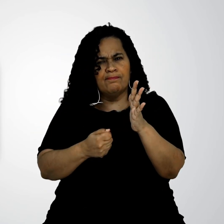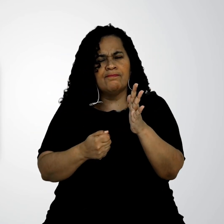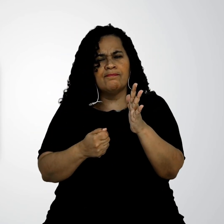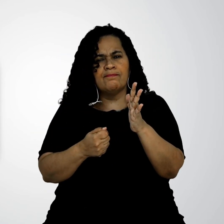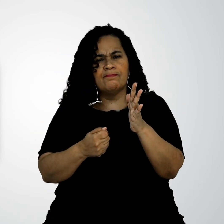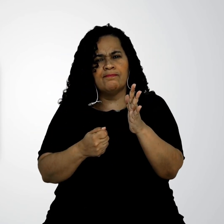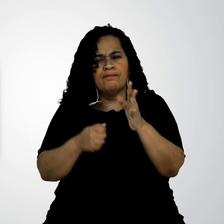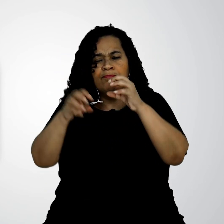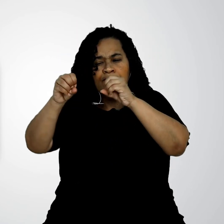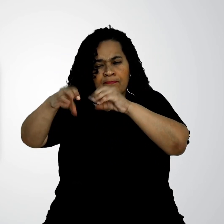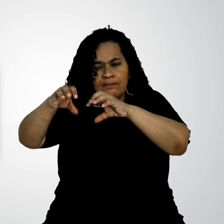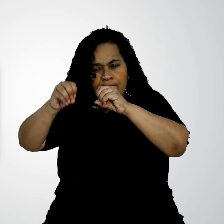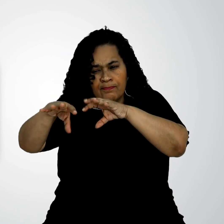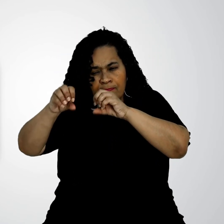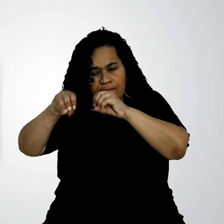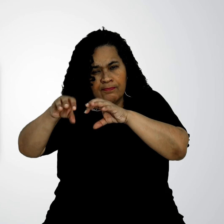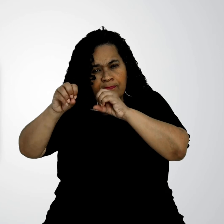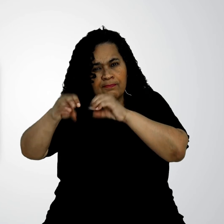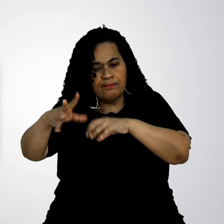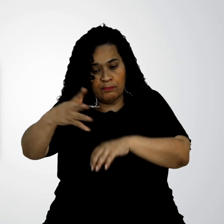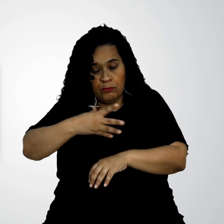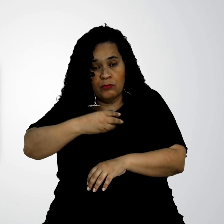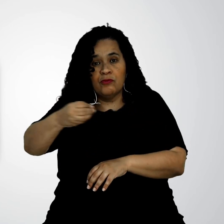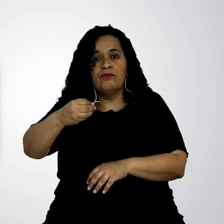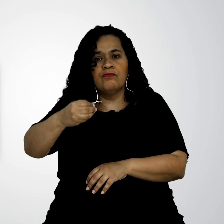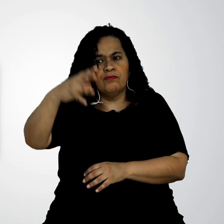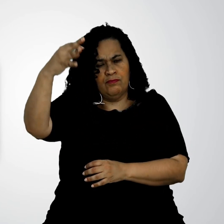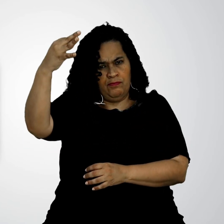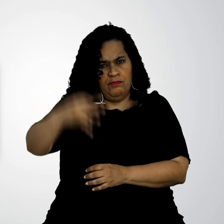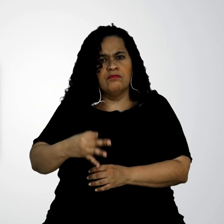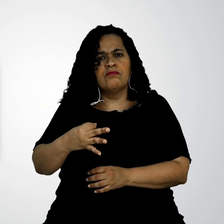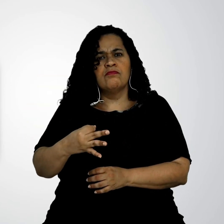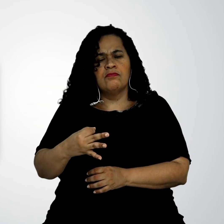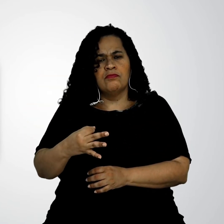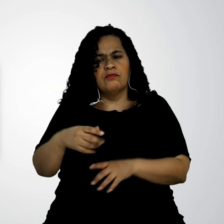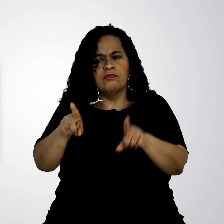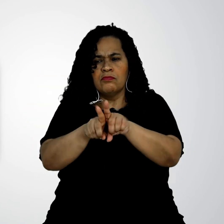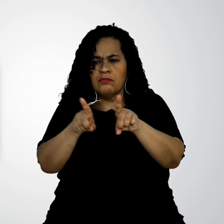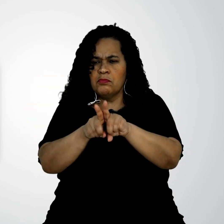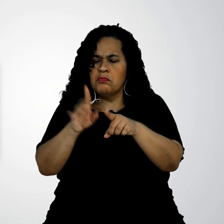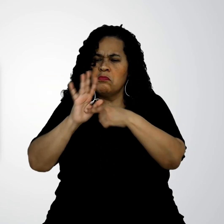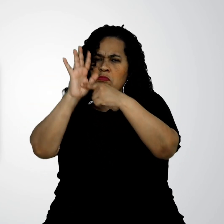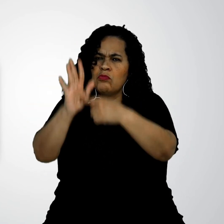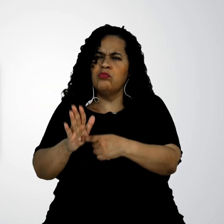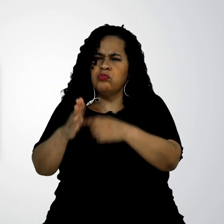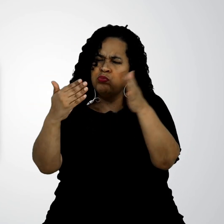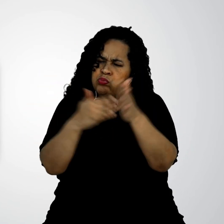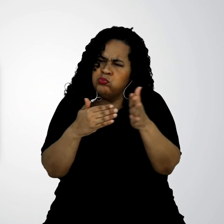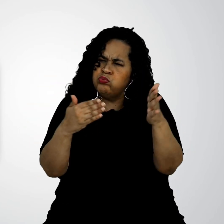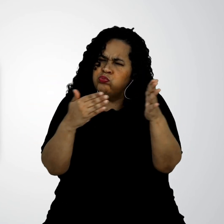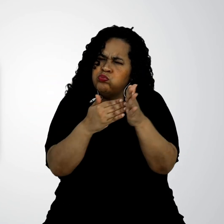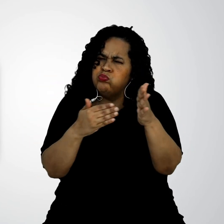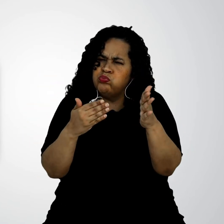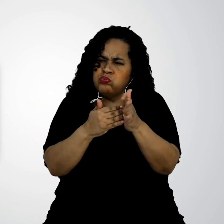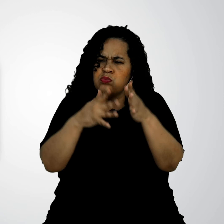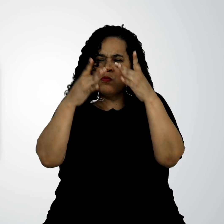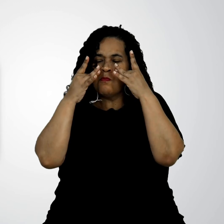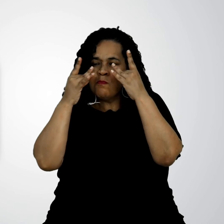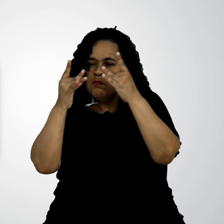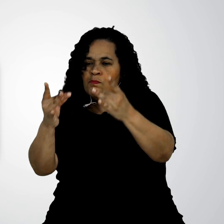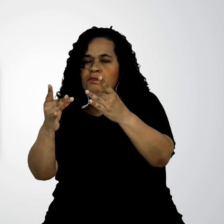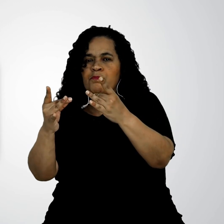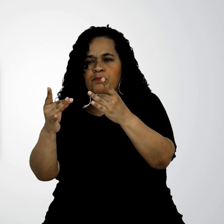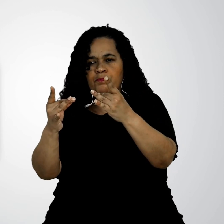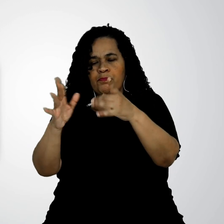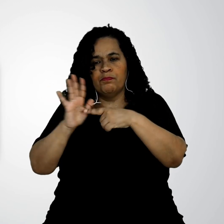Tem que ficar atento a isso também. Então, assim, aprender a repreender uma criança, a colocar limite, a dar atenção, a desenvolver disciplina,